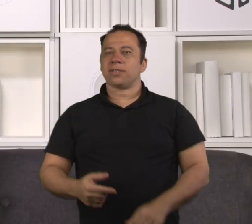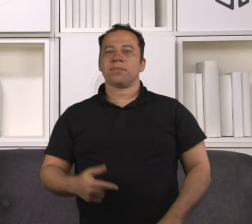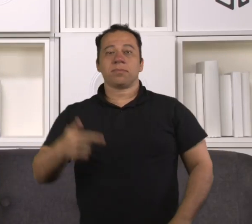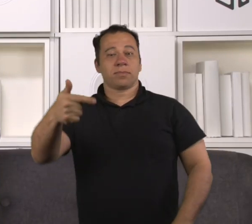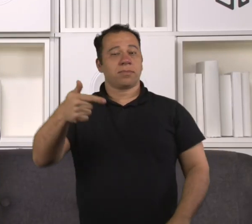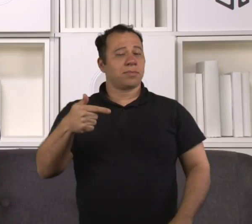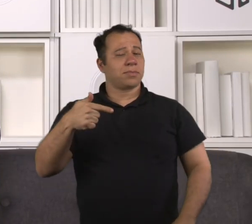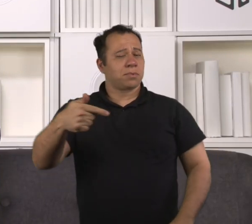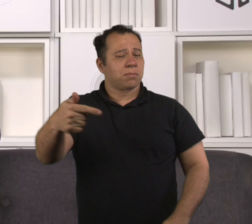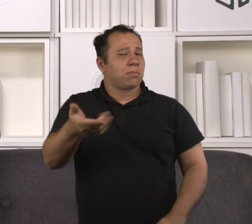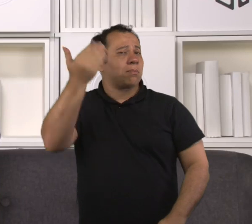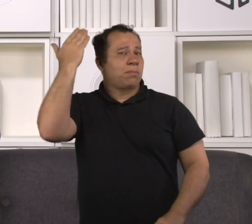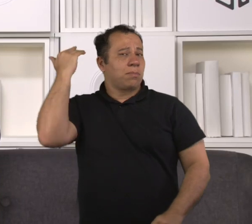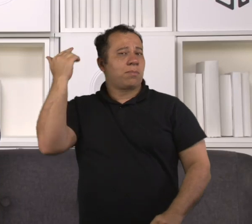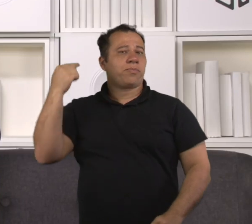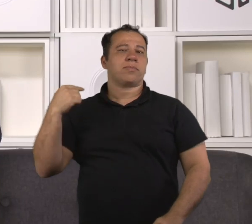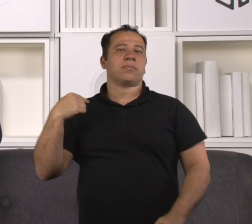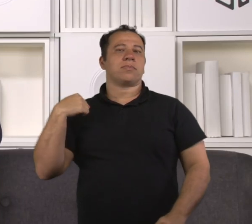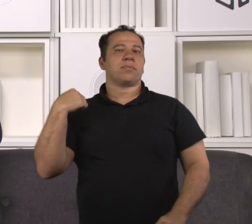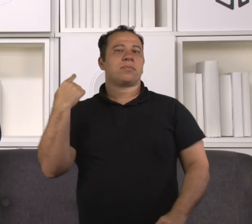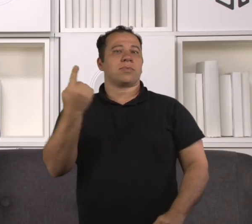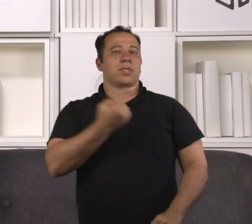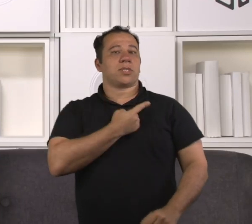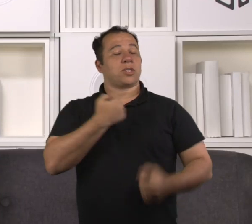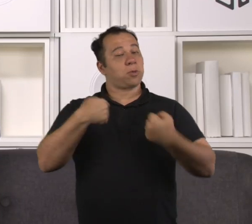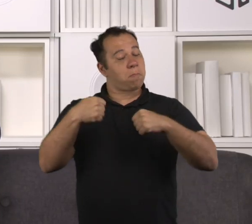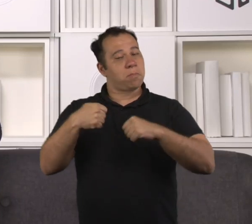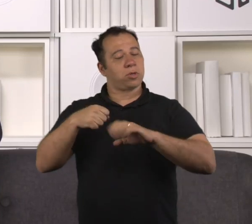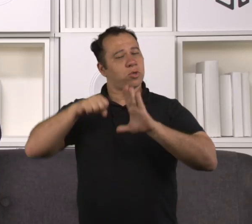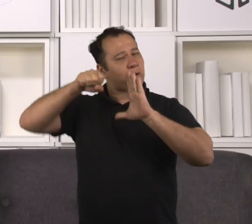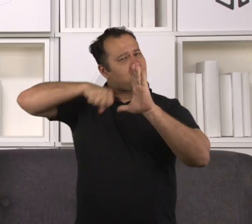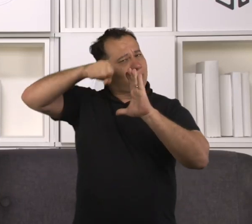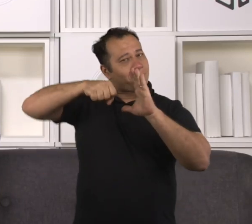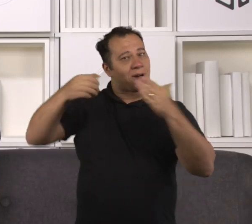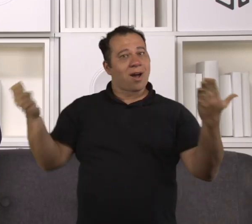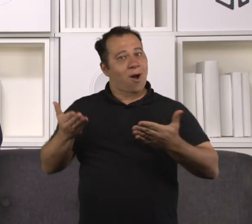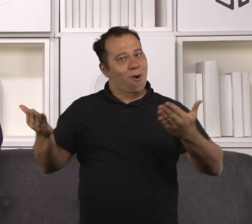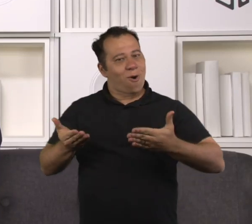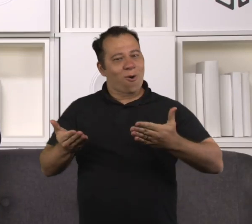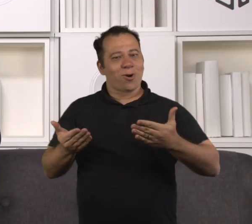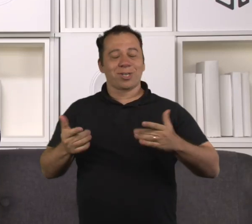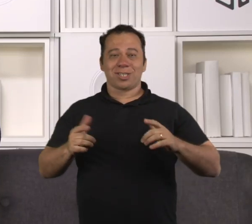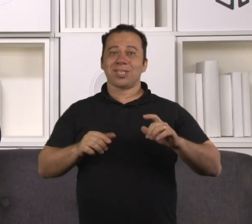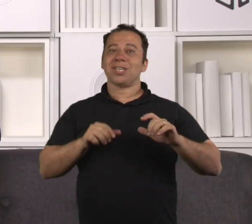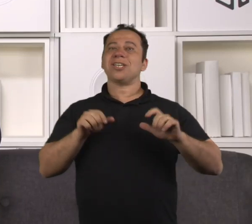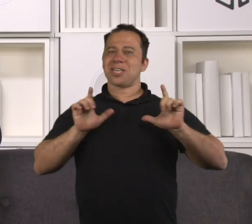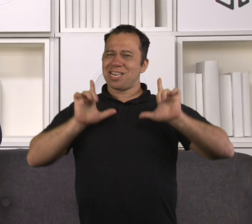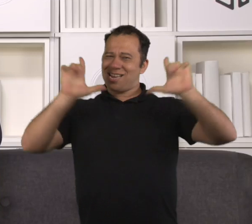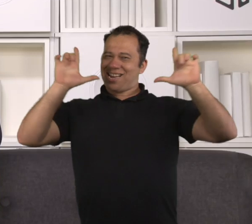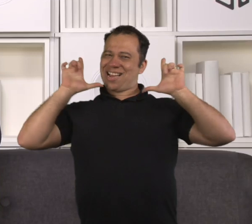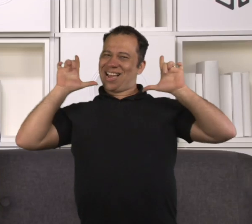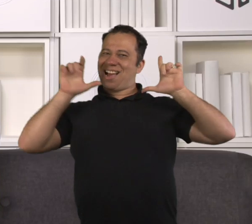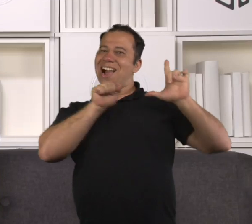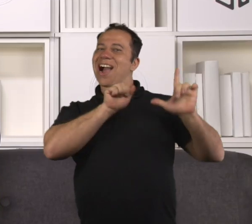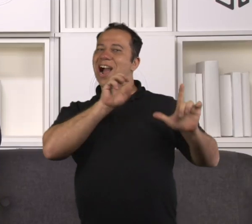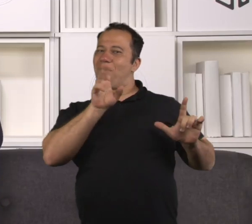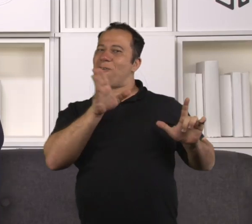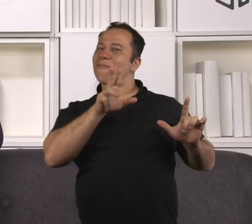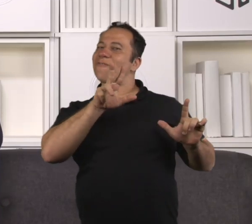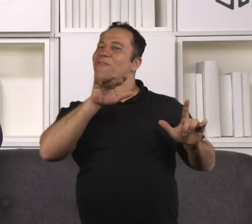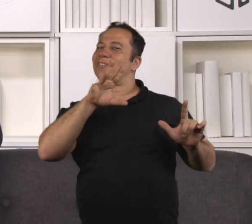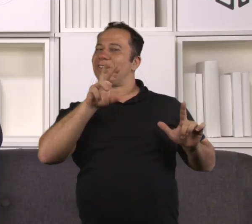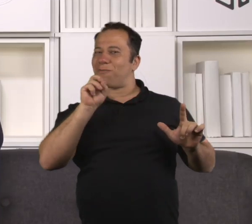estávamos com o casa gravado. Hoje estamos ao vivo, estou de volta. Graças a Deus. Depois de uma longa